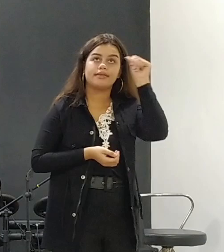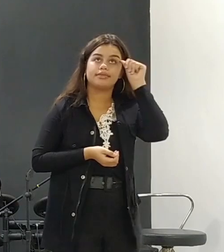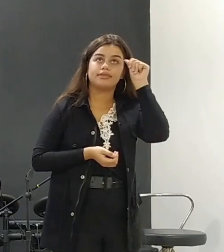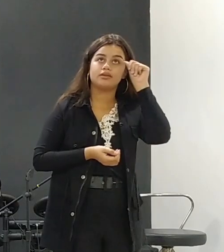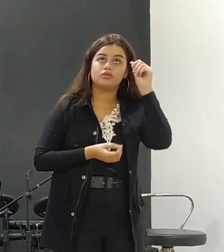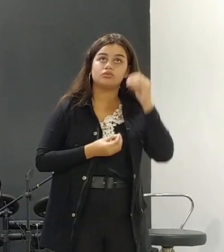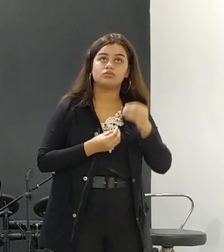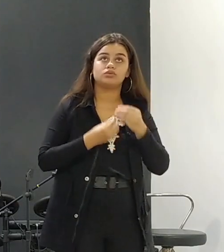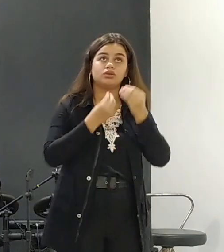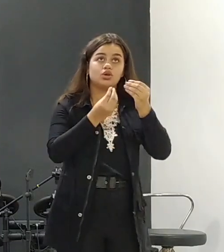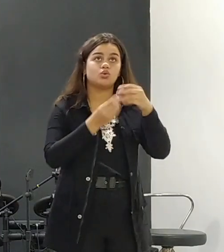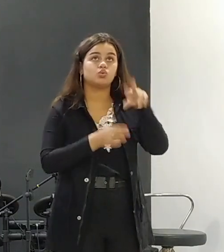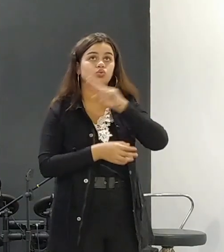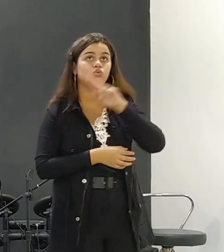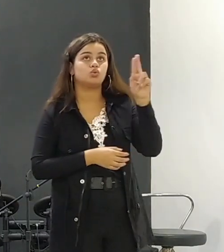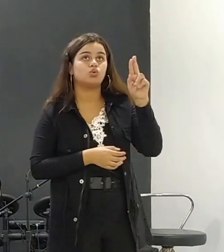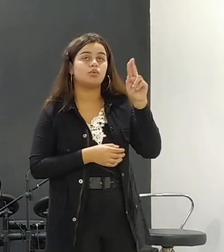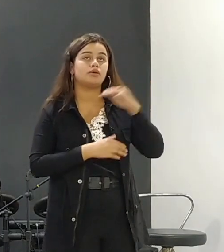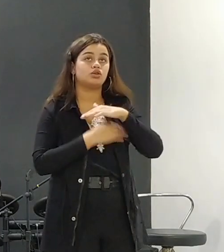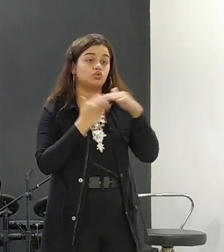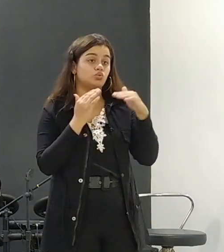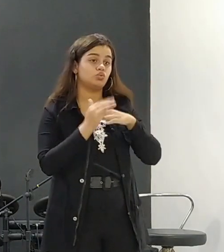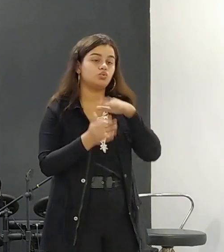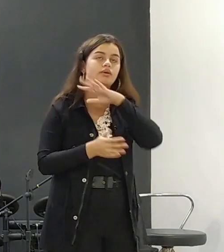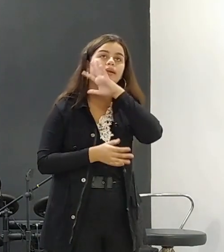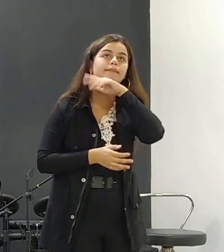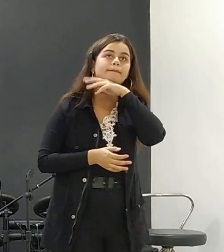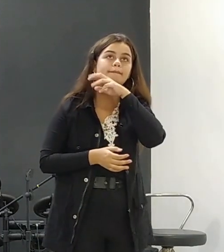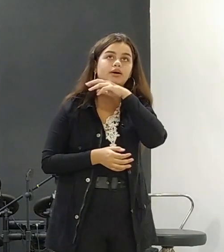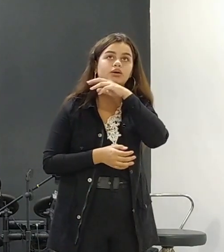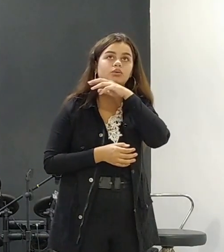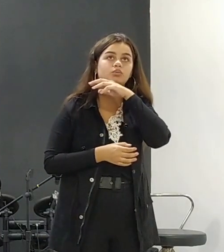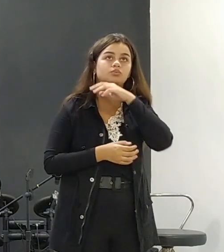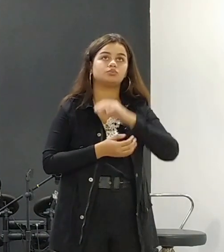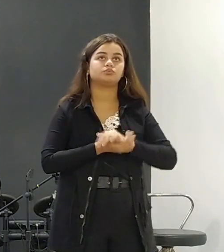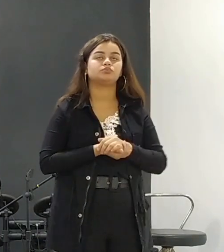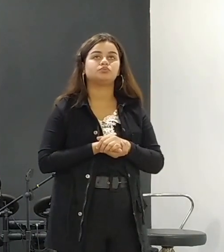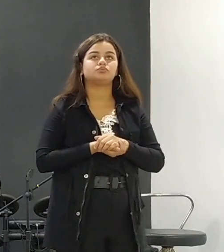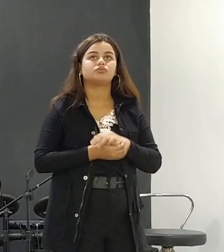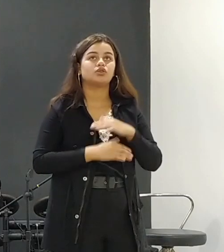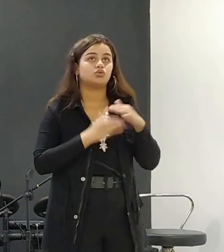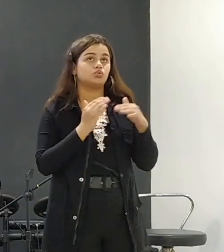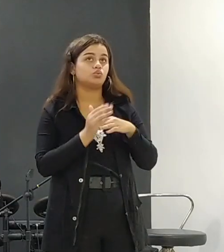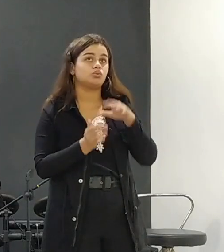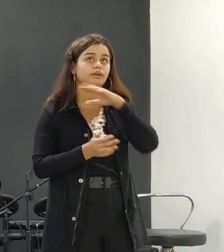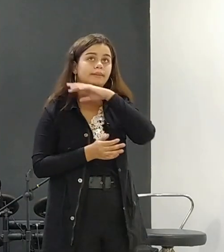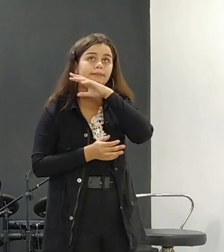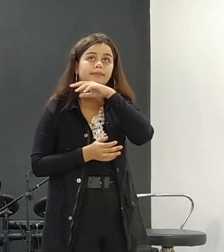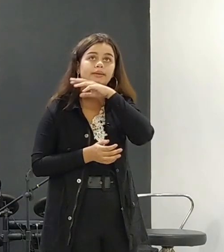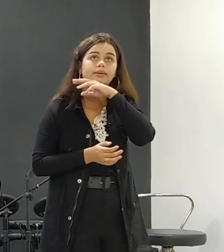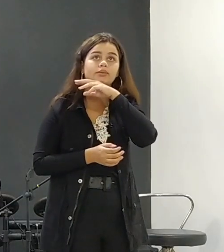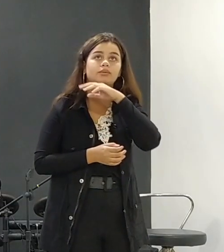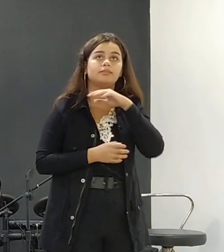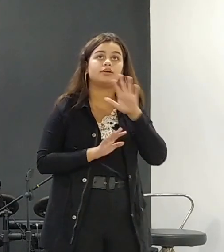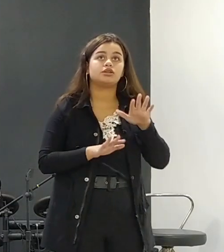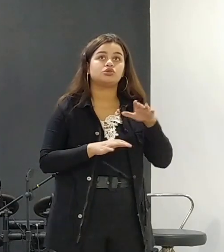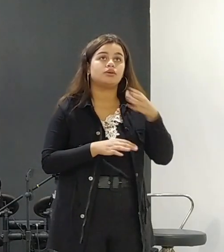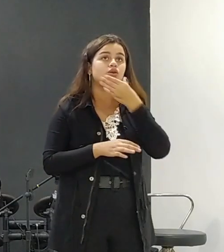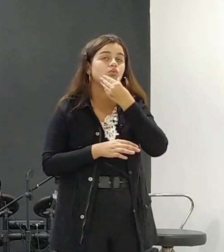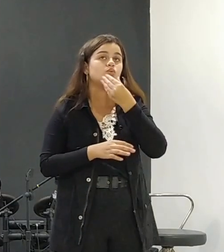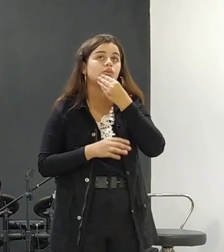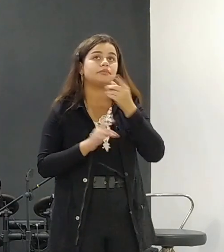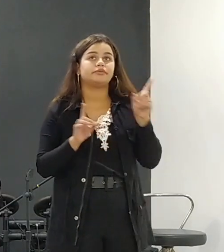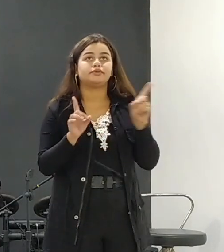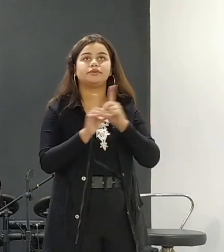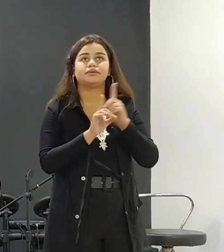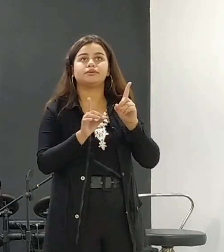Adão pôs os nomes a todo gado e às aves dos céus, a todo animal do campo, mas para o homem